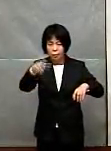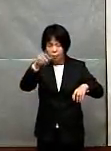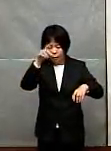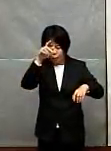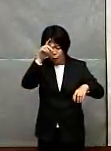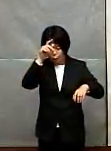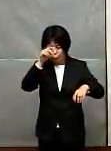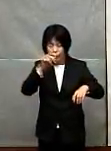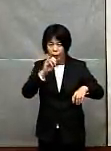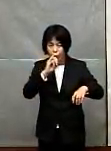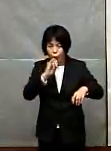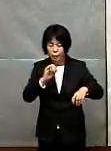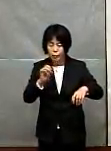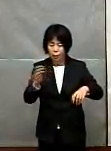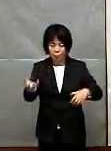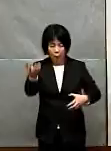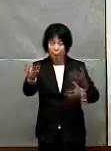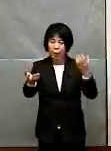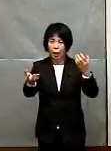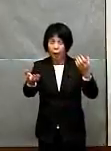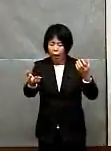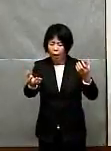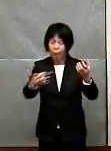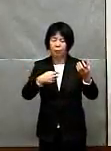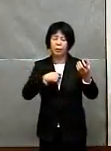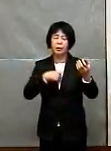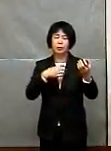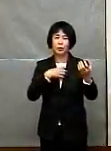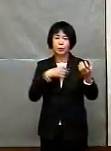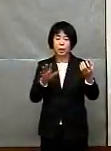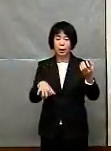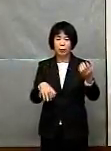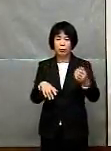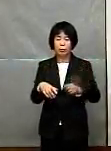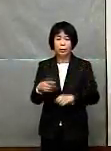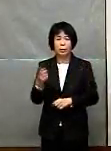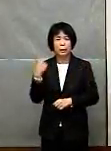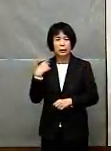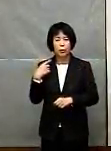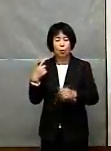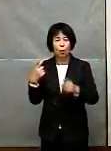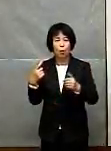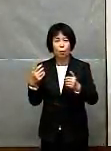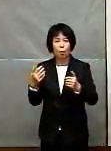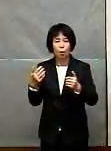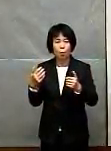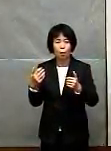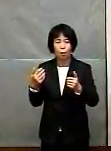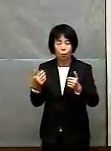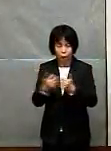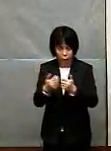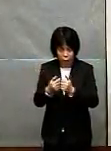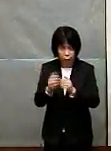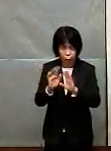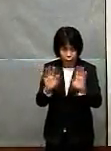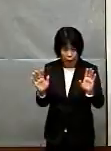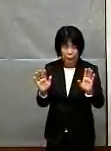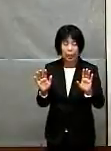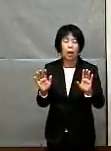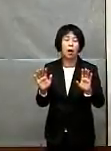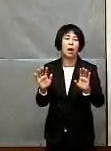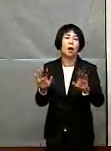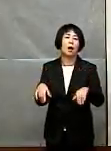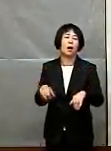ありますので、非常に私としても心配しております。昨日会議も開きましたけれども